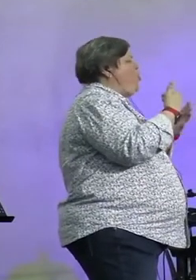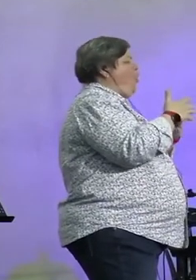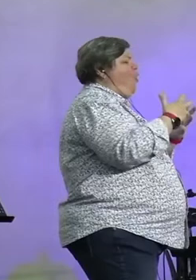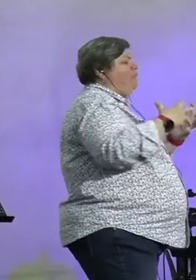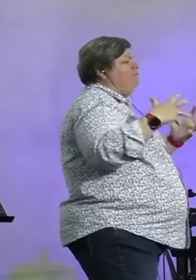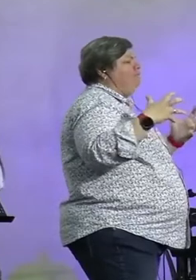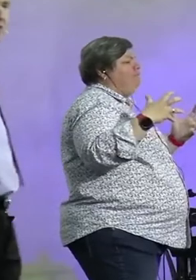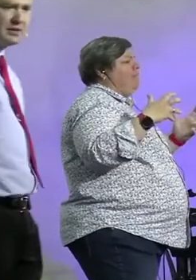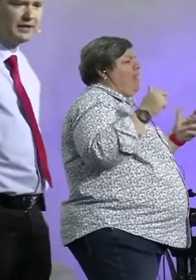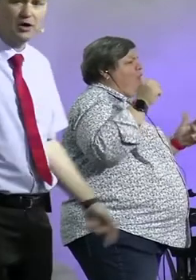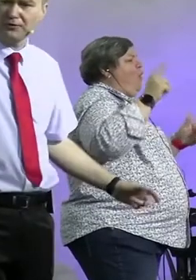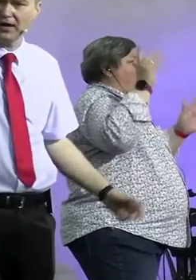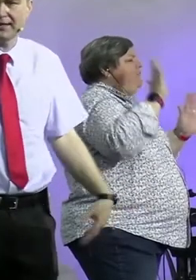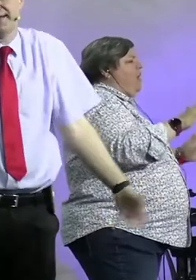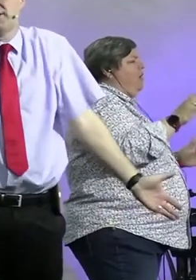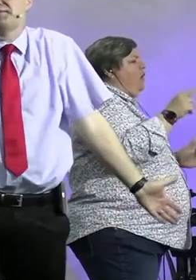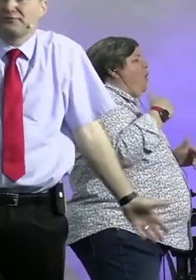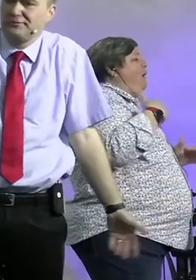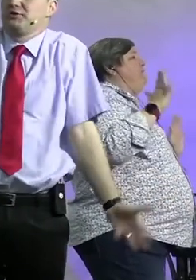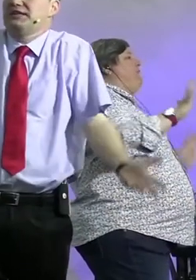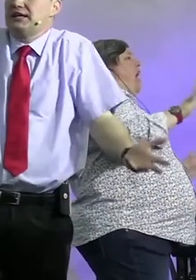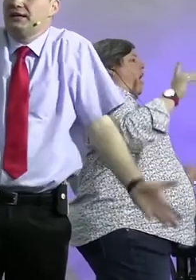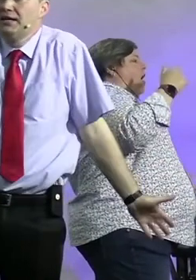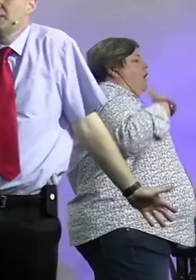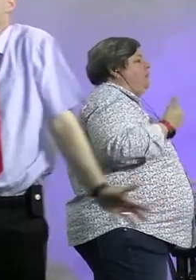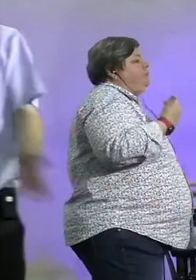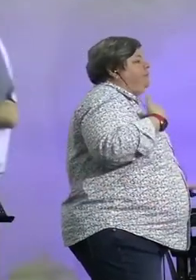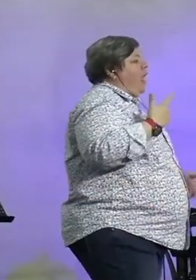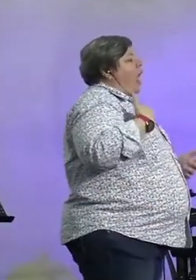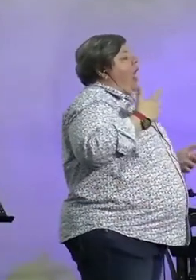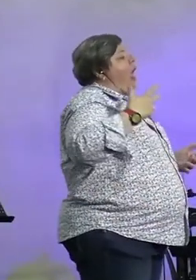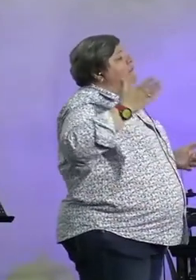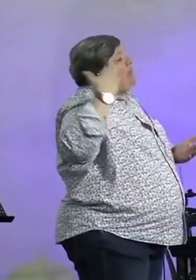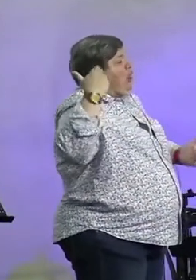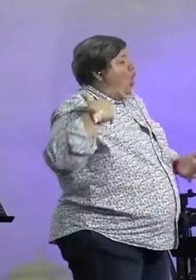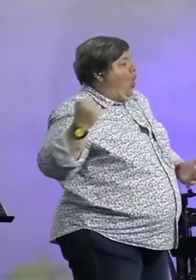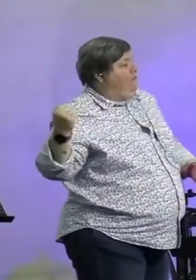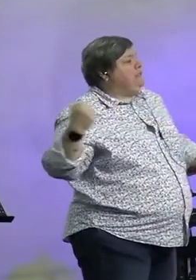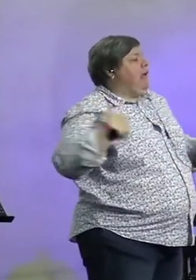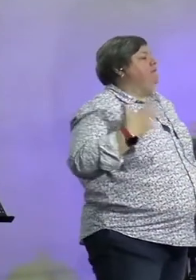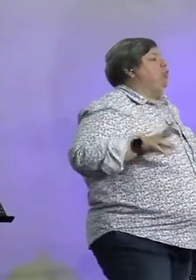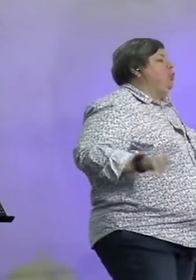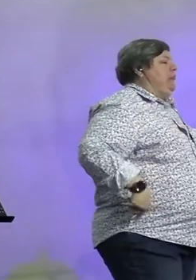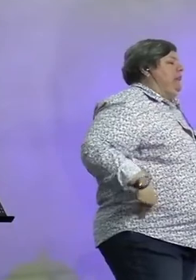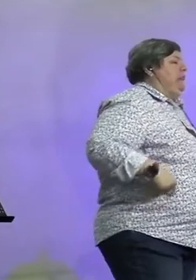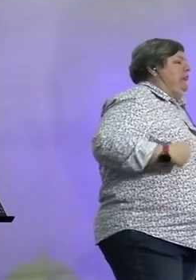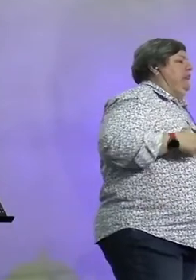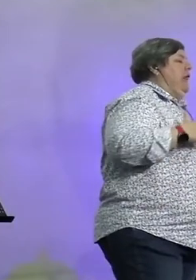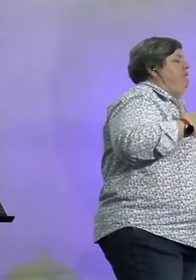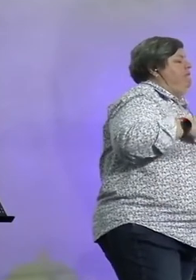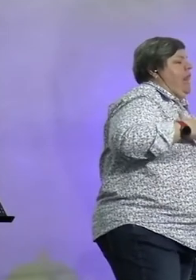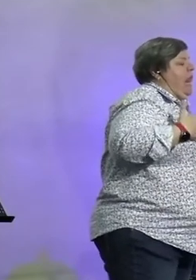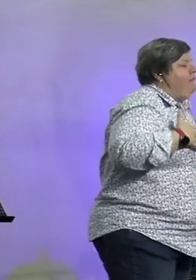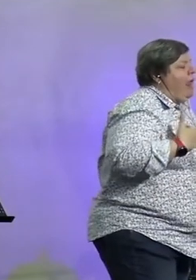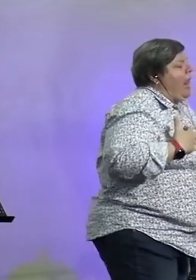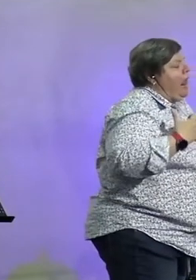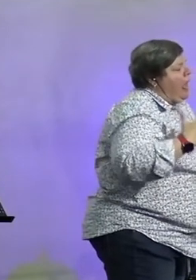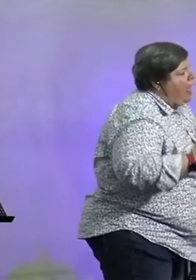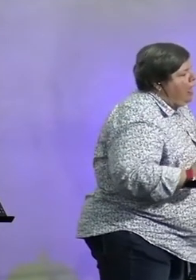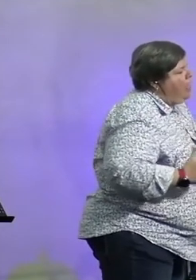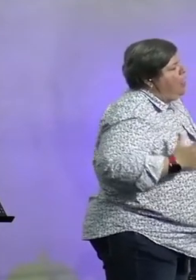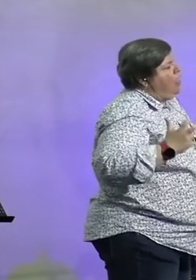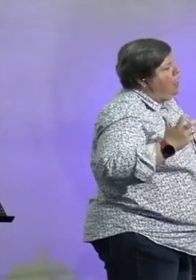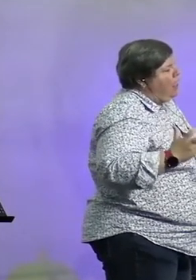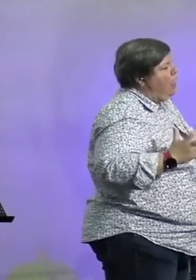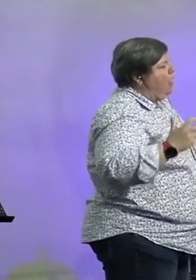en het is nou voorbij. Ek is nou klaar. Nou wacht ek maar net. Waarvoor wacht ek nie? Ek wacht maar nou vir om dood te gaan, so dat ek maar naar die heren toe kan gaan, en het klaar kan krijg. En net die feit dat ek so denk, en